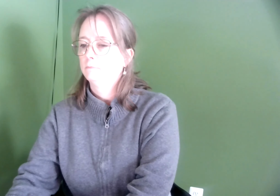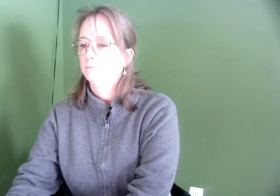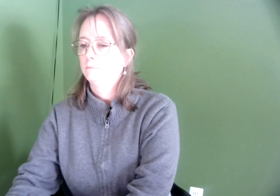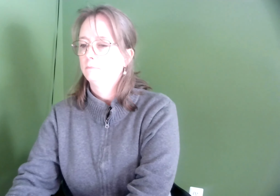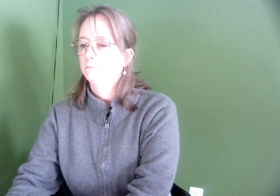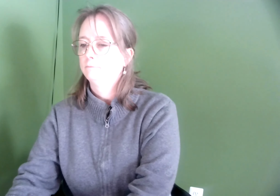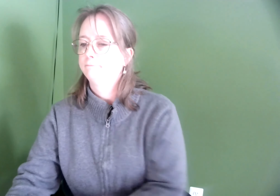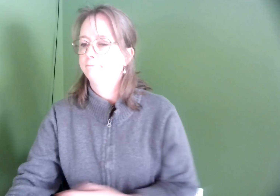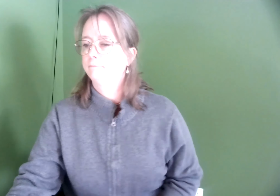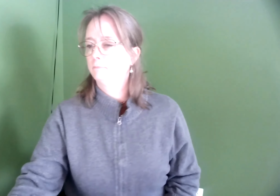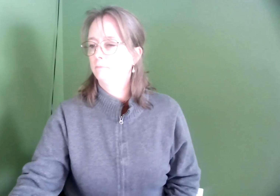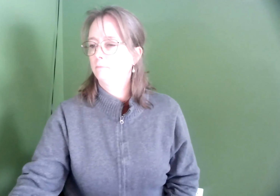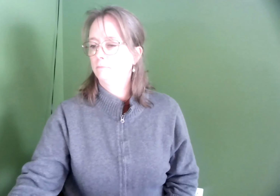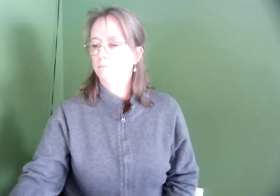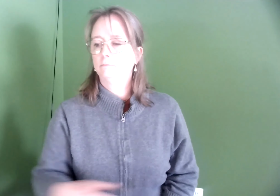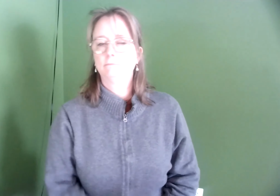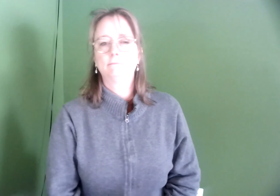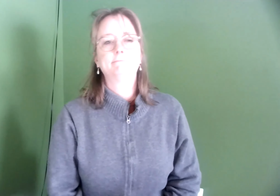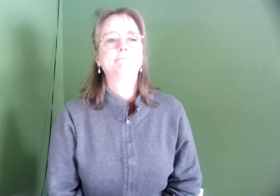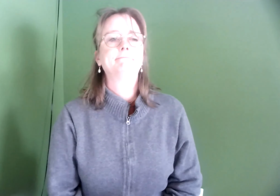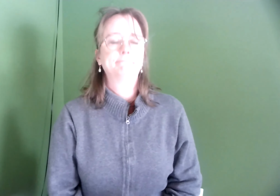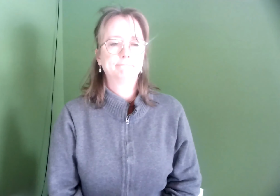programa. Gracias.